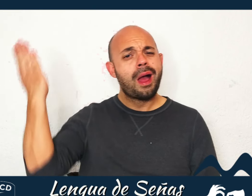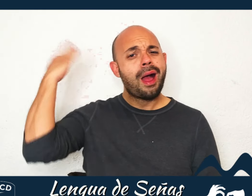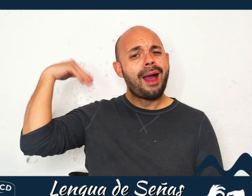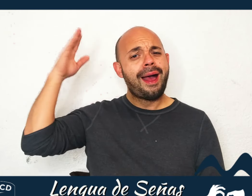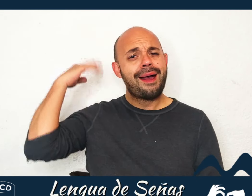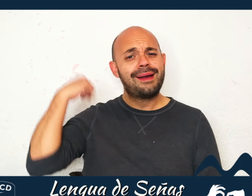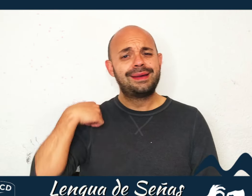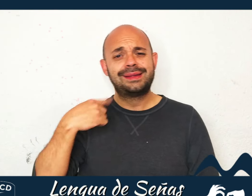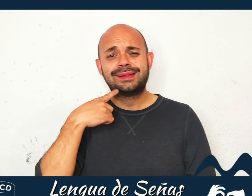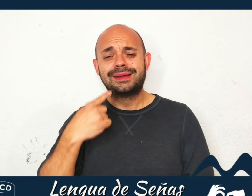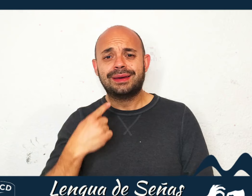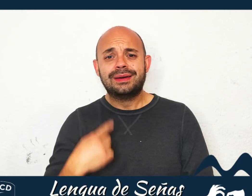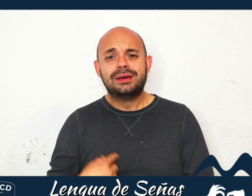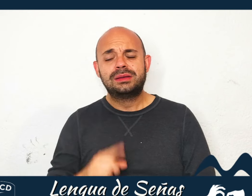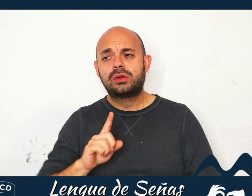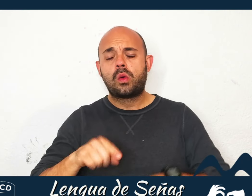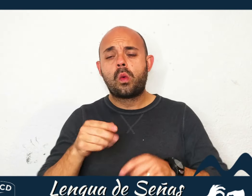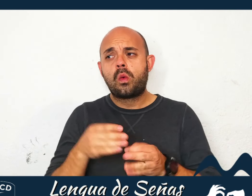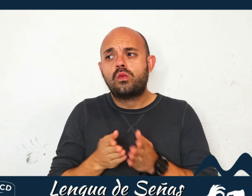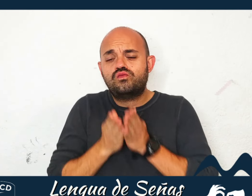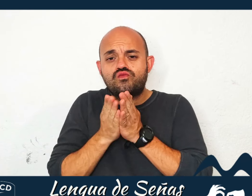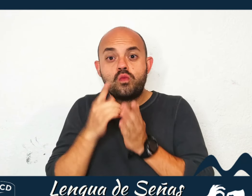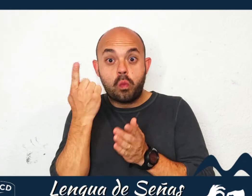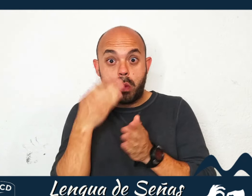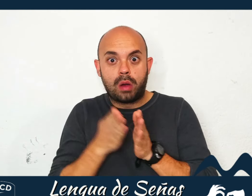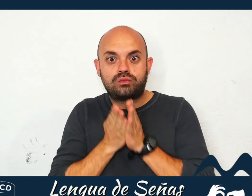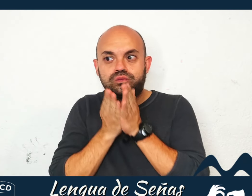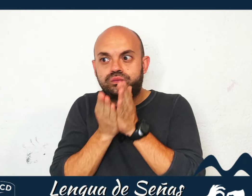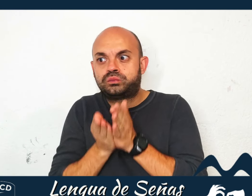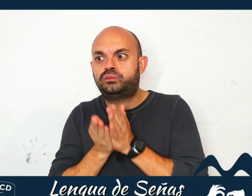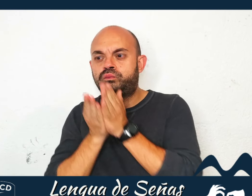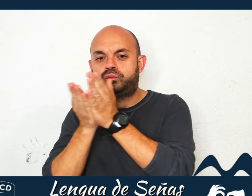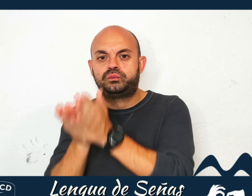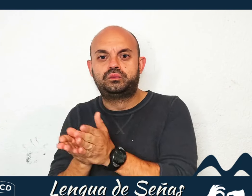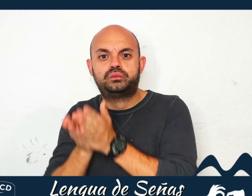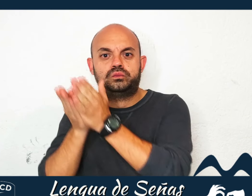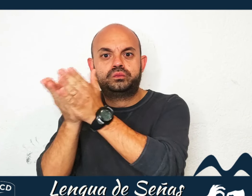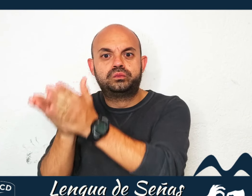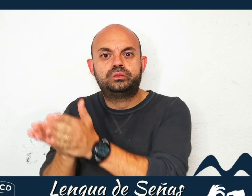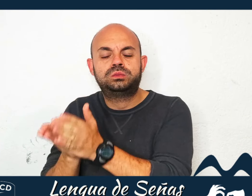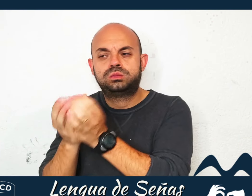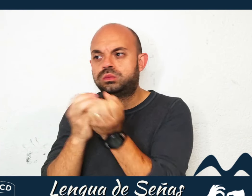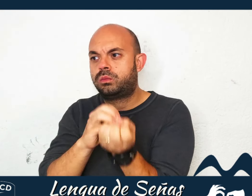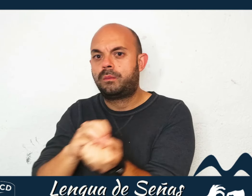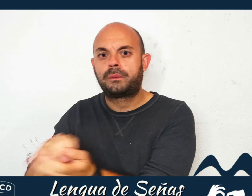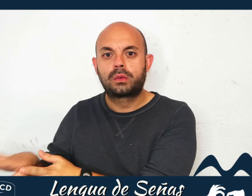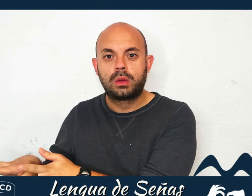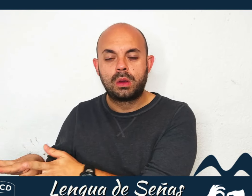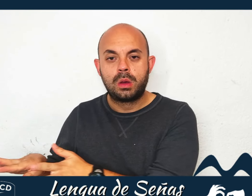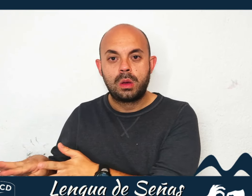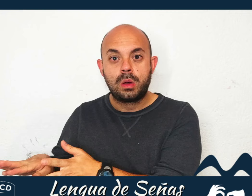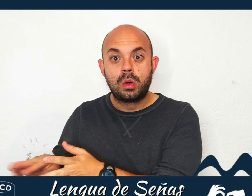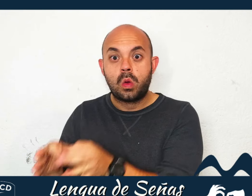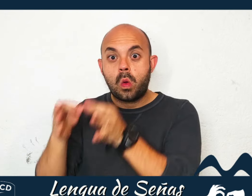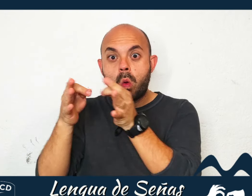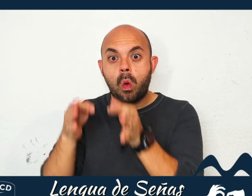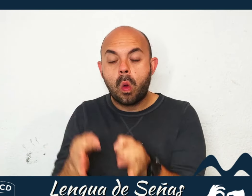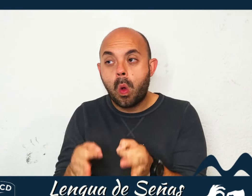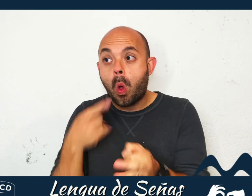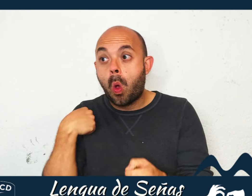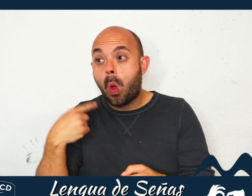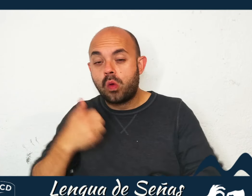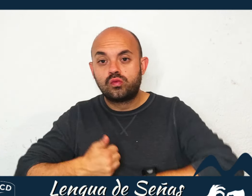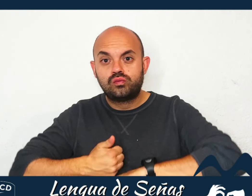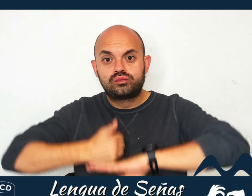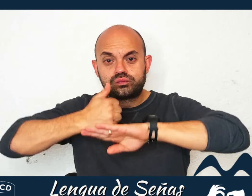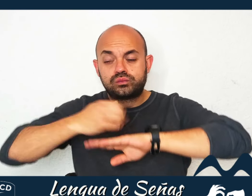Hace algunos años hubo un naufragio cerca de la costa de Toscana. En el informe de uno de los miembros de la Guardia Toscana se encuentra